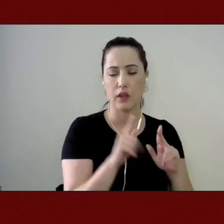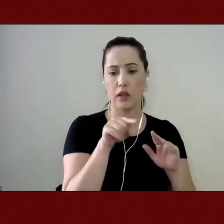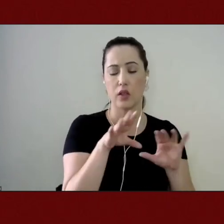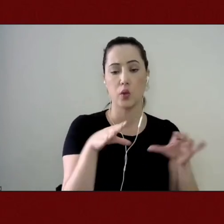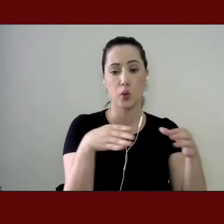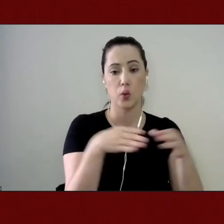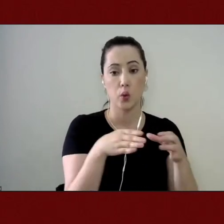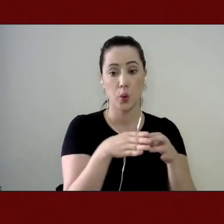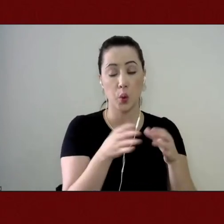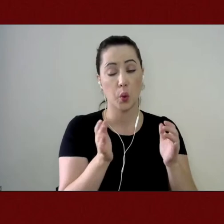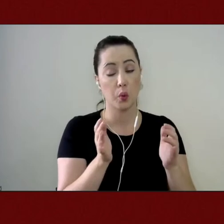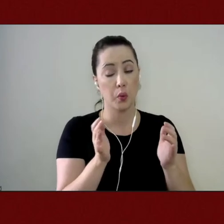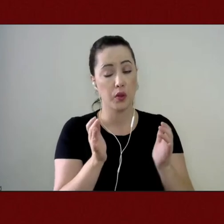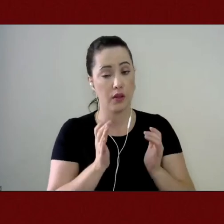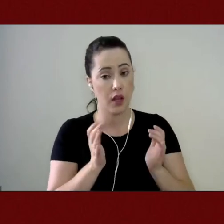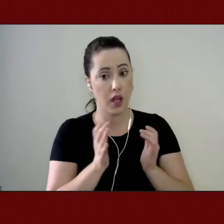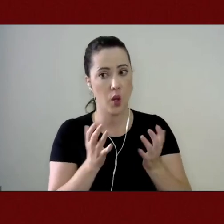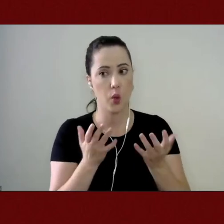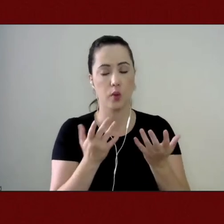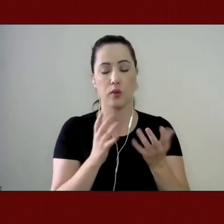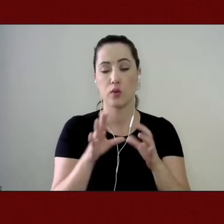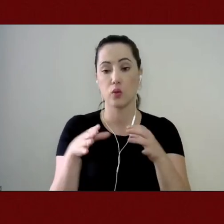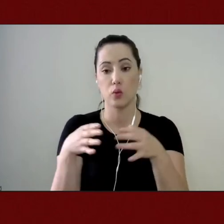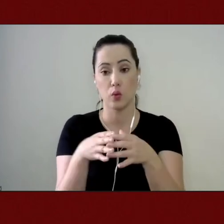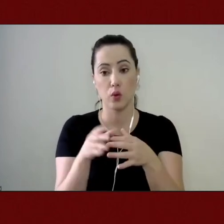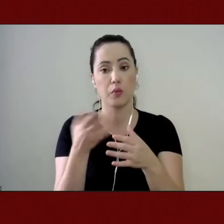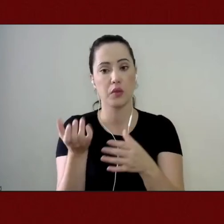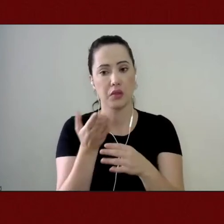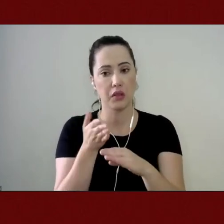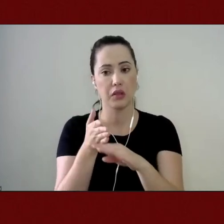e modos de proceder em direção ao socialismo.